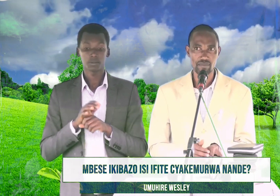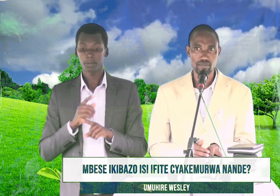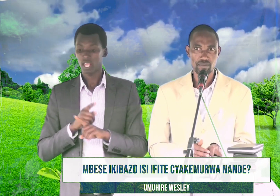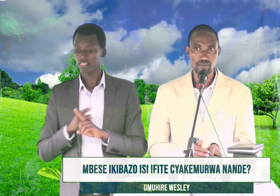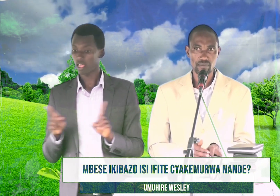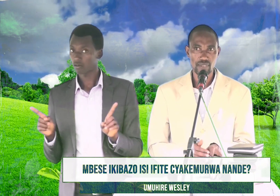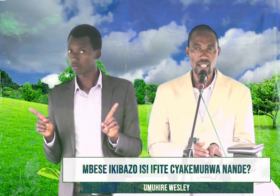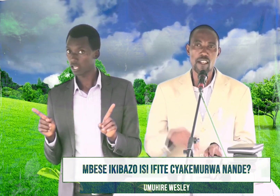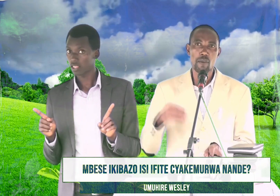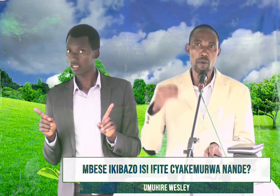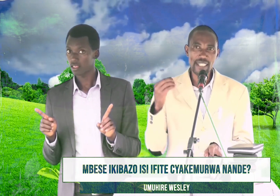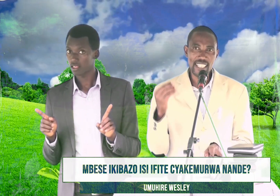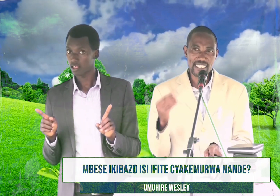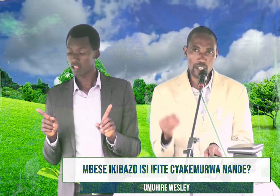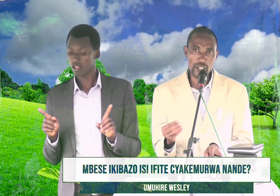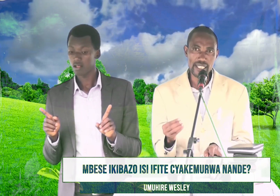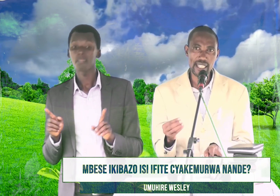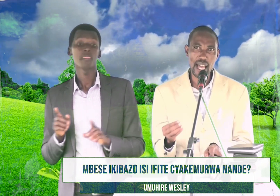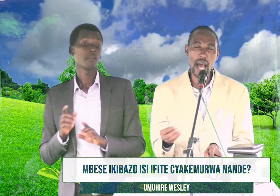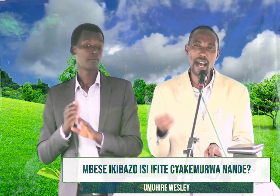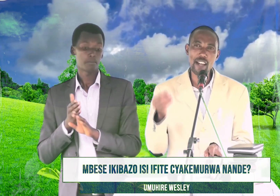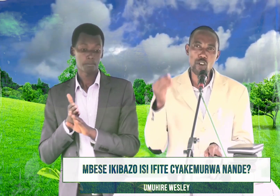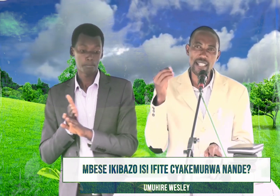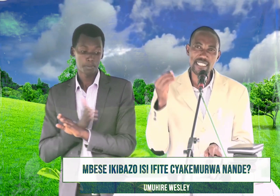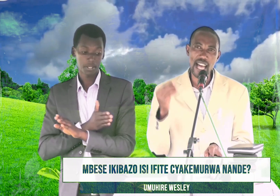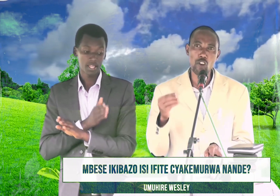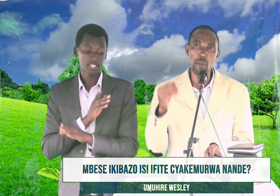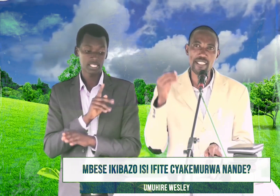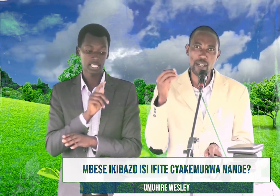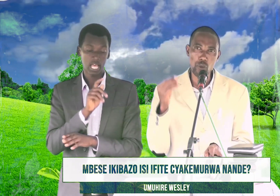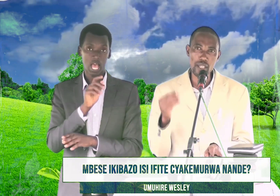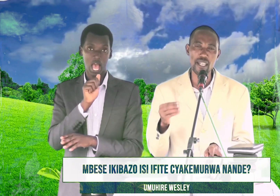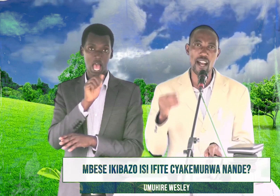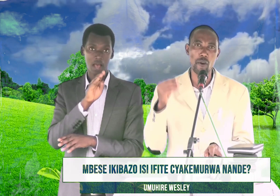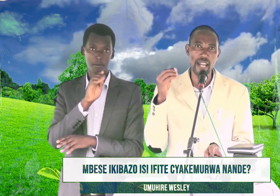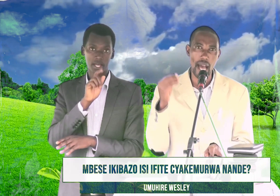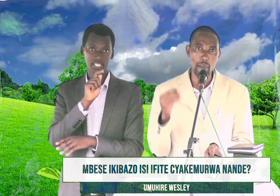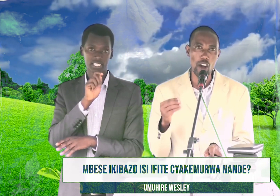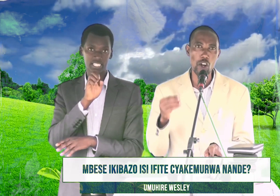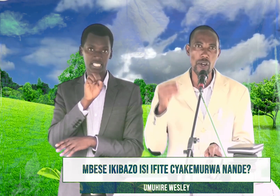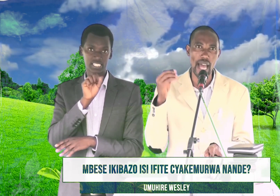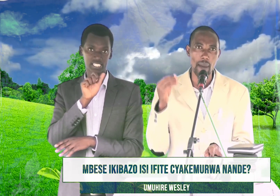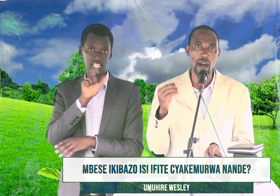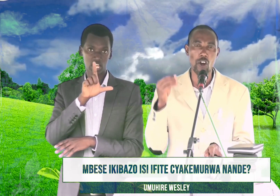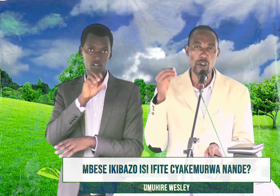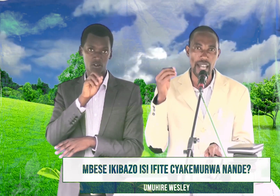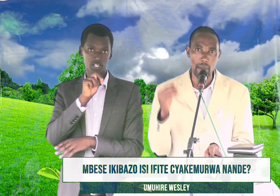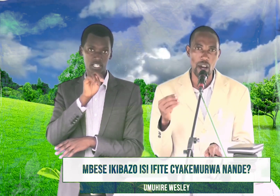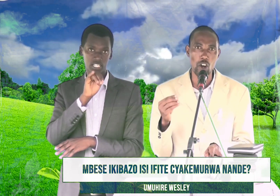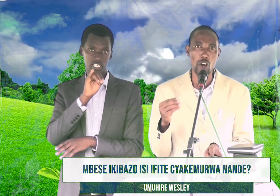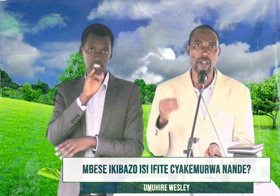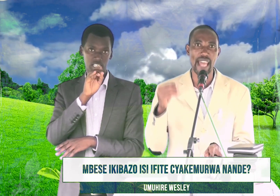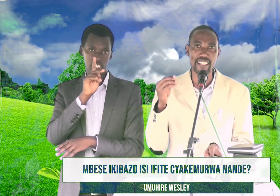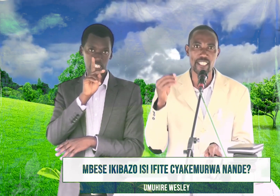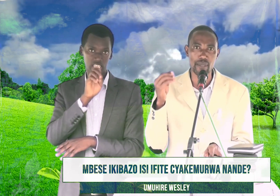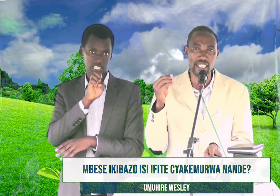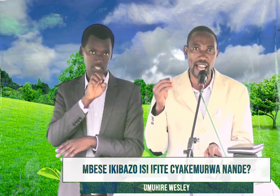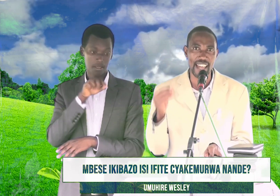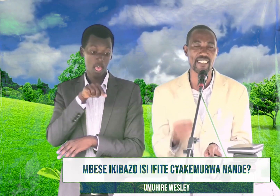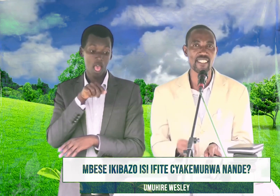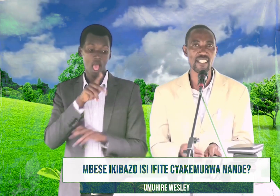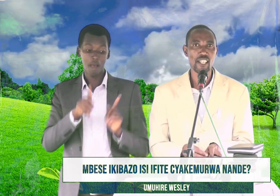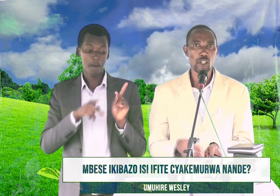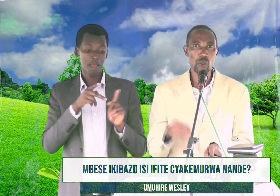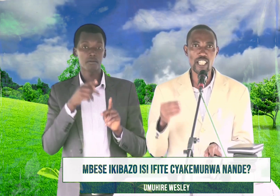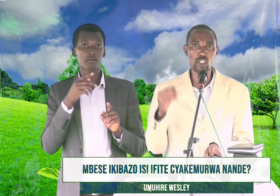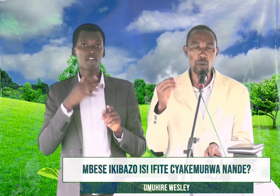cy'Abatesalonike. Mu Batesalonike abantu bazakomeza kwibwira ngo na mahoro na mahoro na mahoro, nta kibi